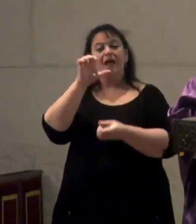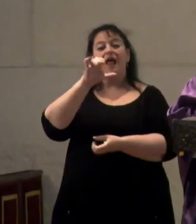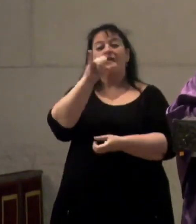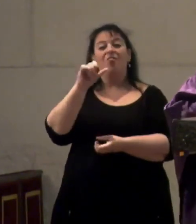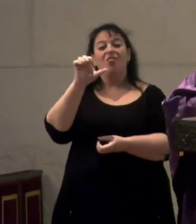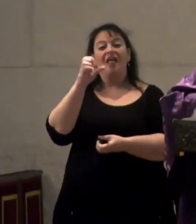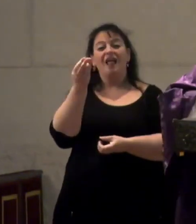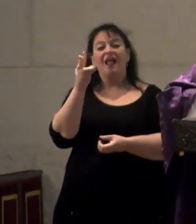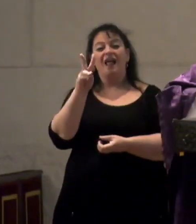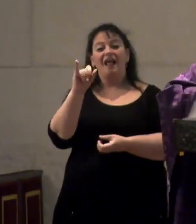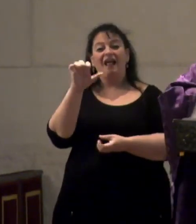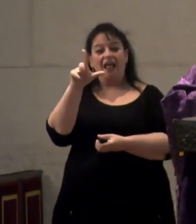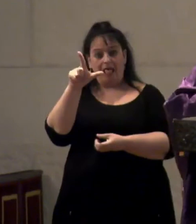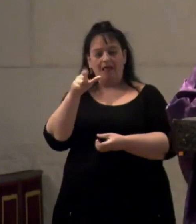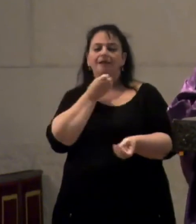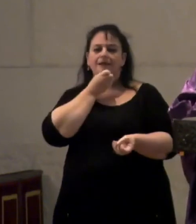Ezequiel.